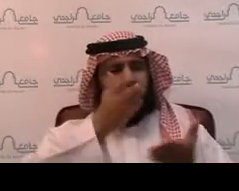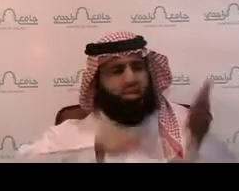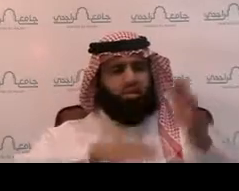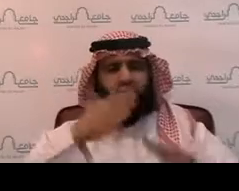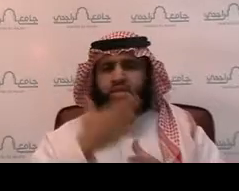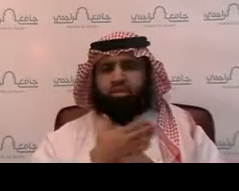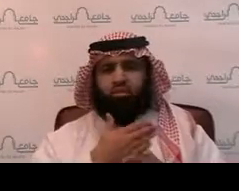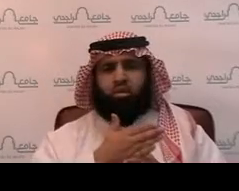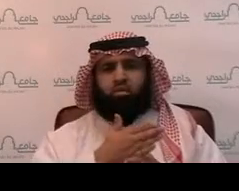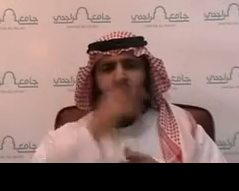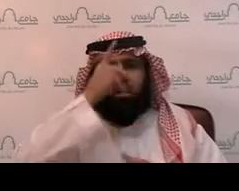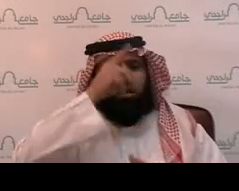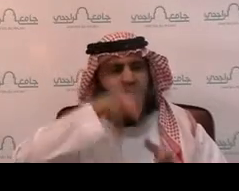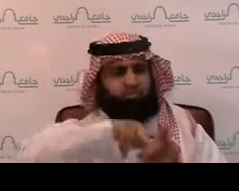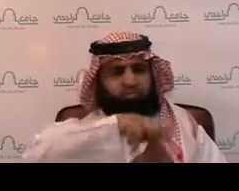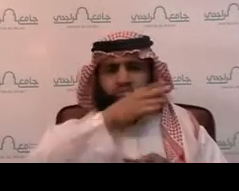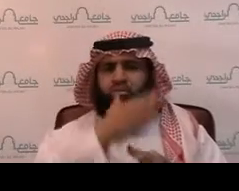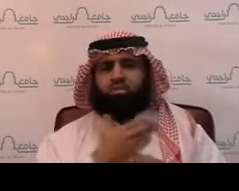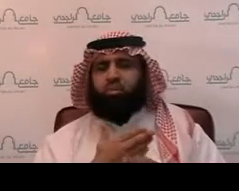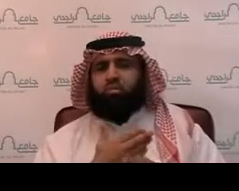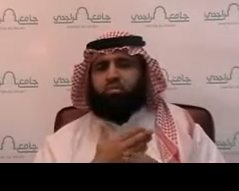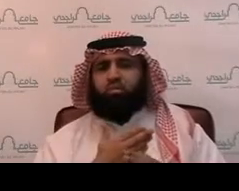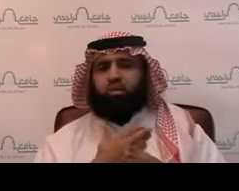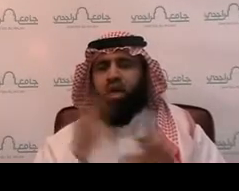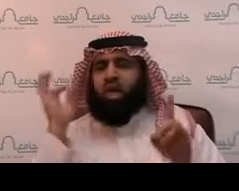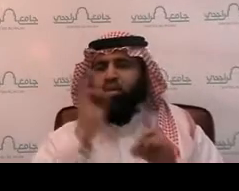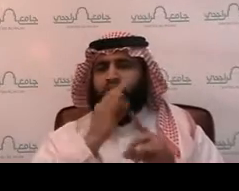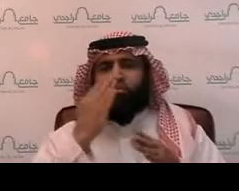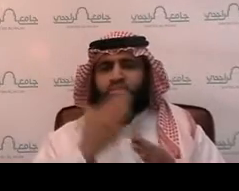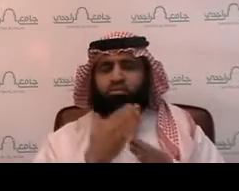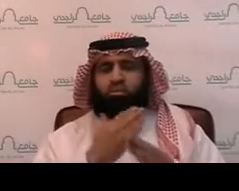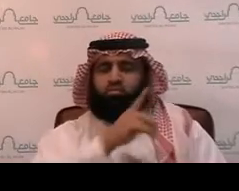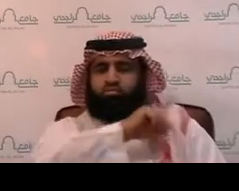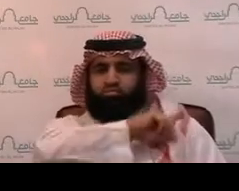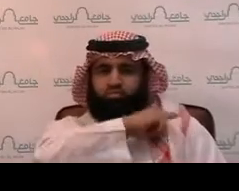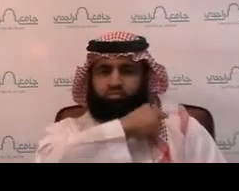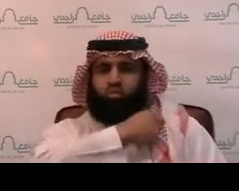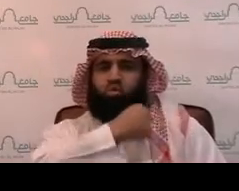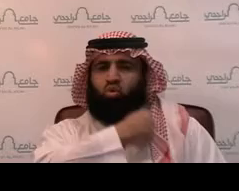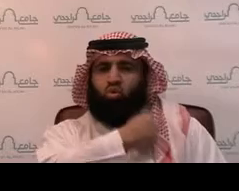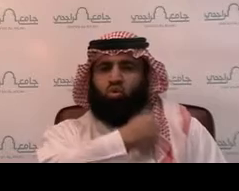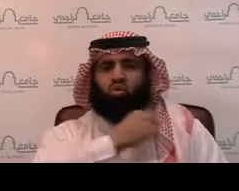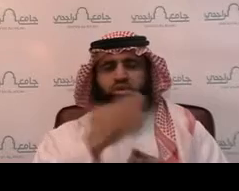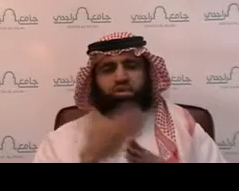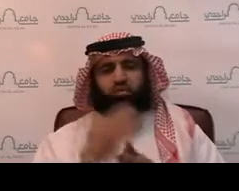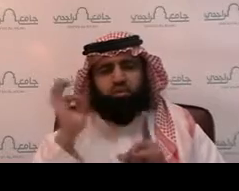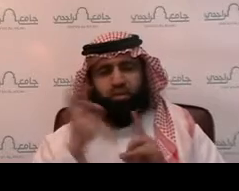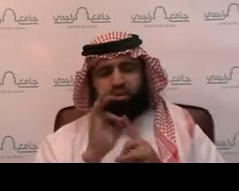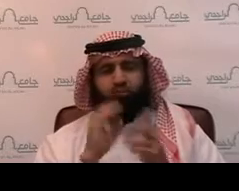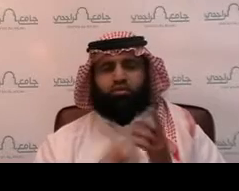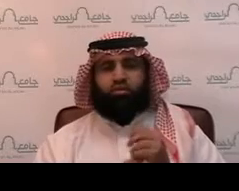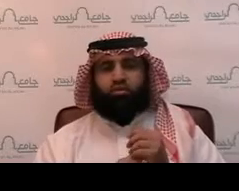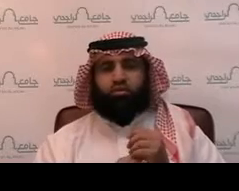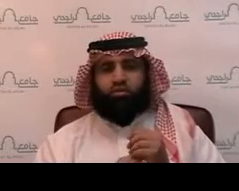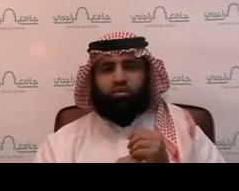والمحن؟ السبب في الجملة هو الذنوب والمعاصي والمجاهرة بذلك